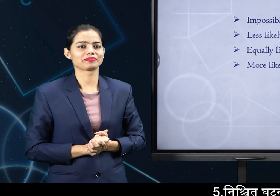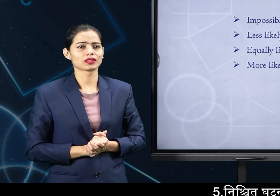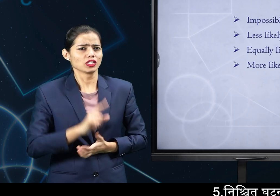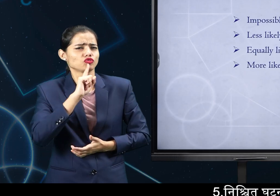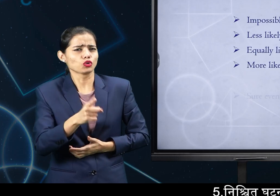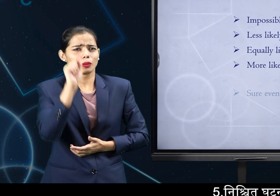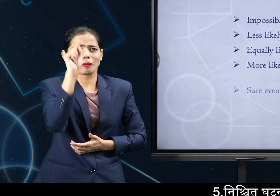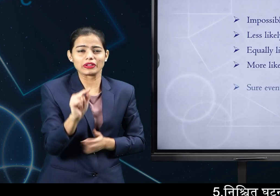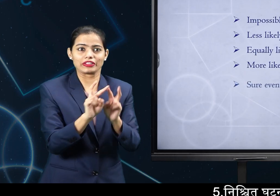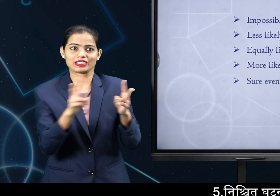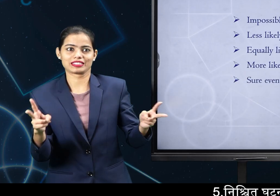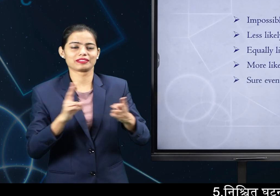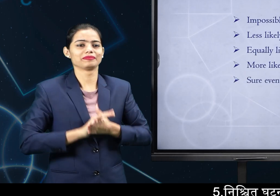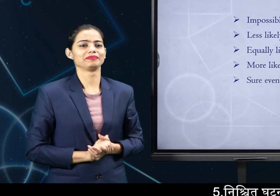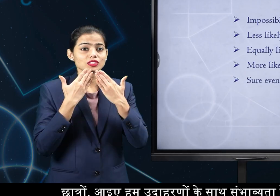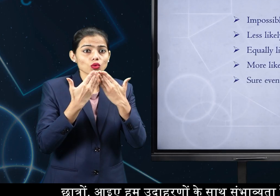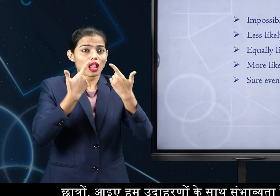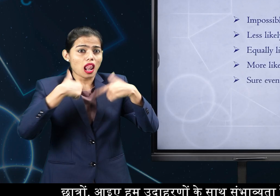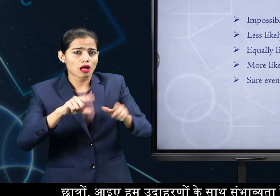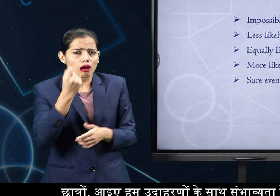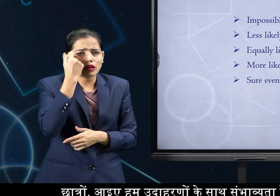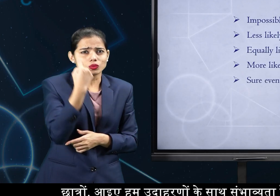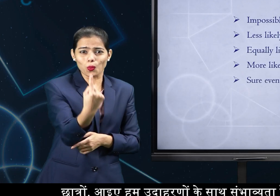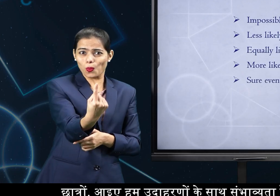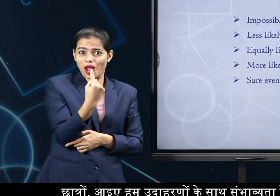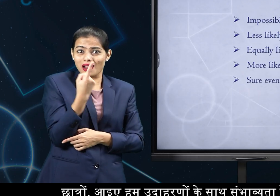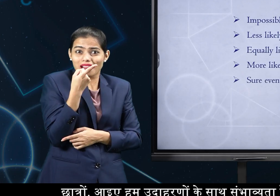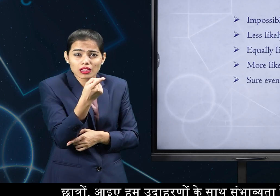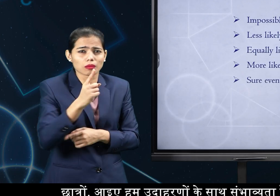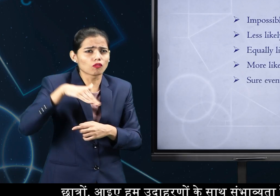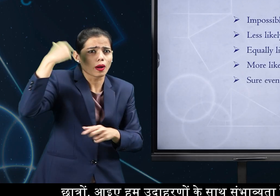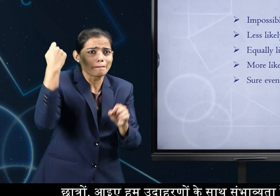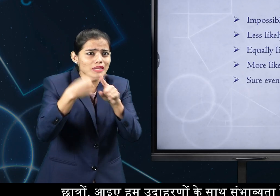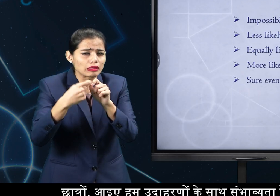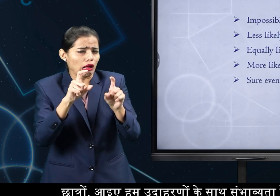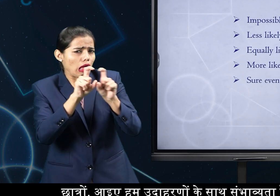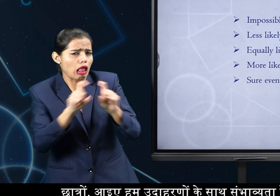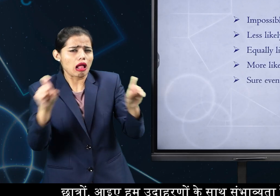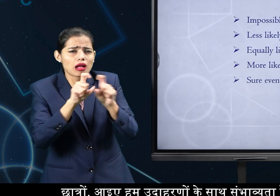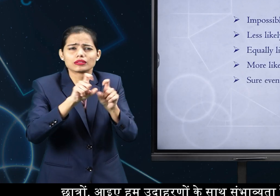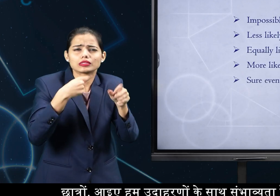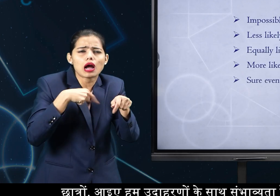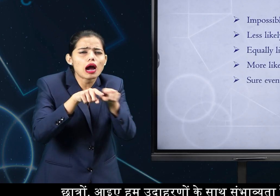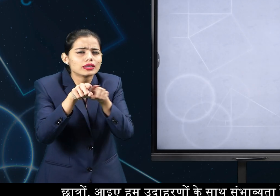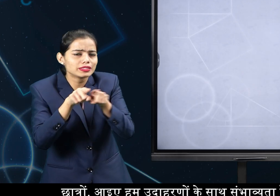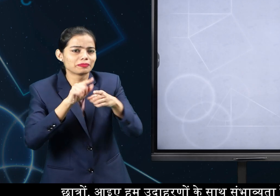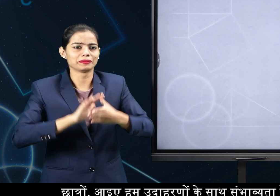निश्चित घटनाएं। छात्रों, आइए हम उदाहरणों के साथ संभाव्यता के प्रत्येक शब्द के स्पष्ट रूप से